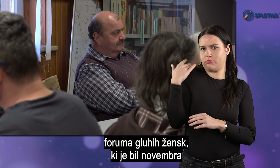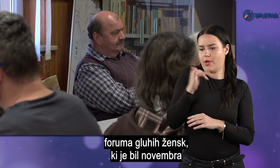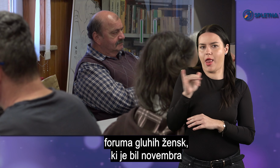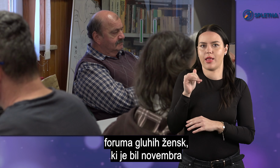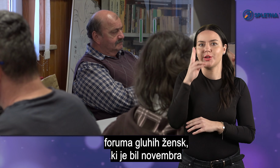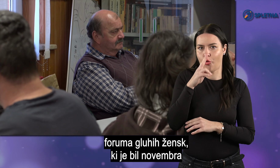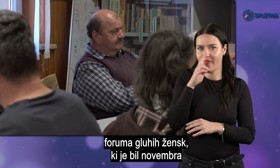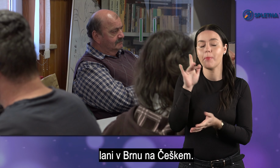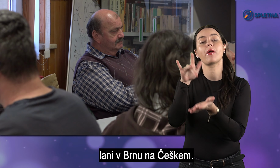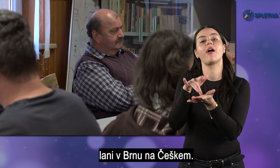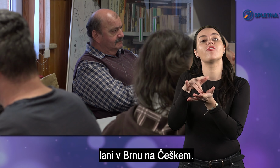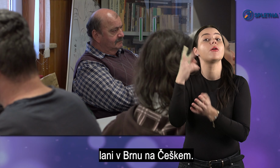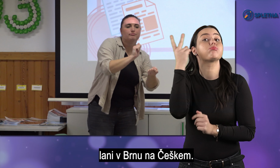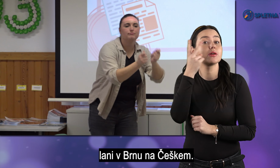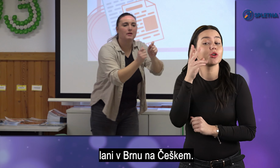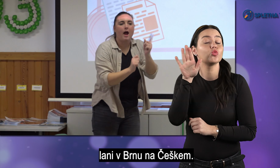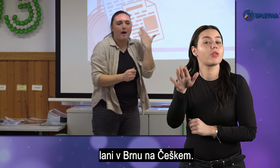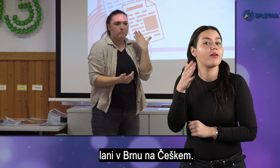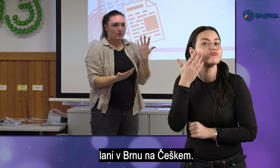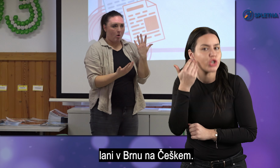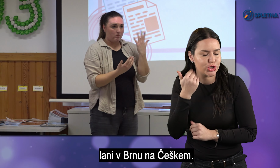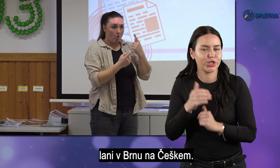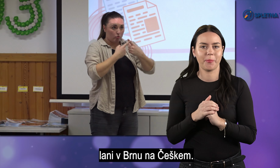novembra lani v Brnu na Češkem.